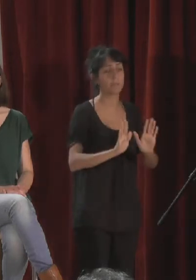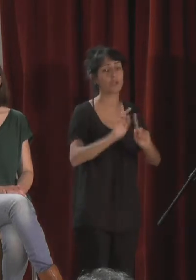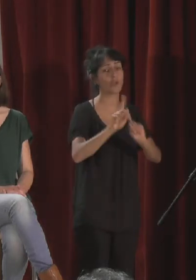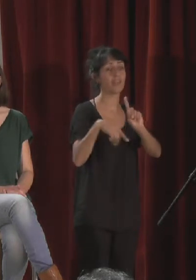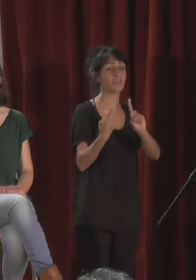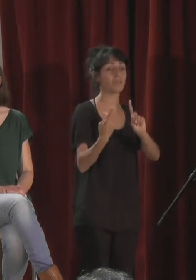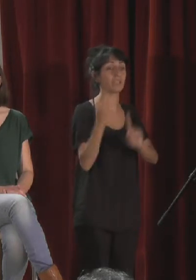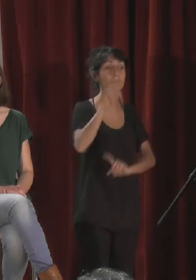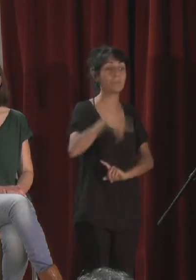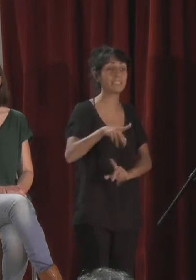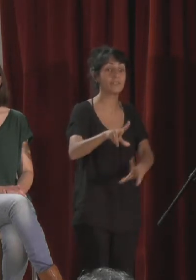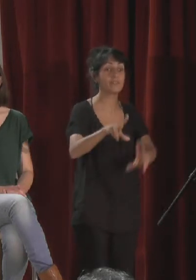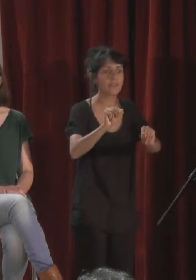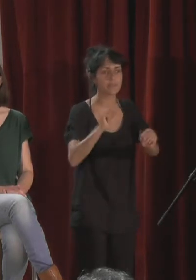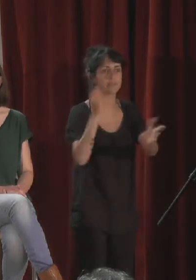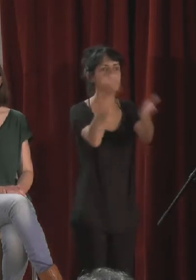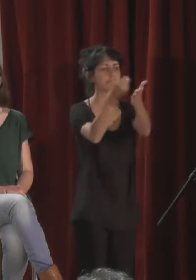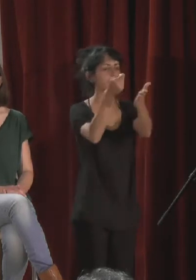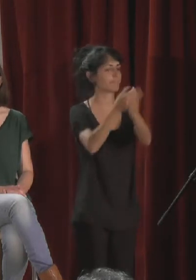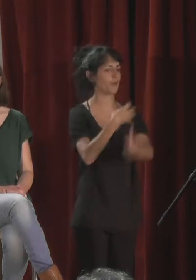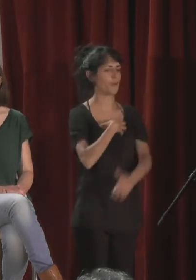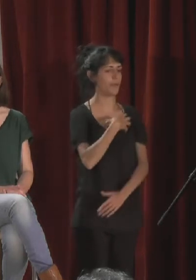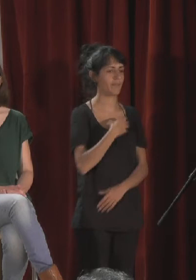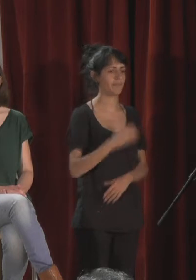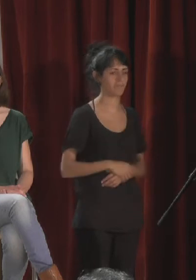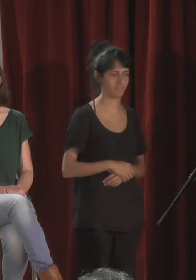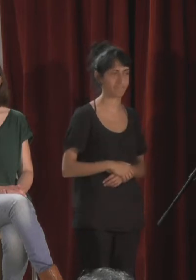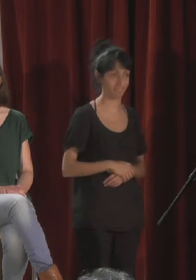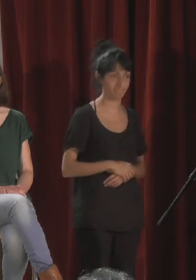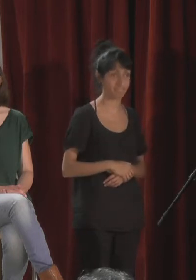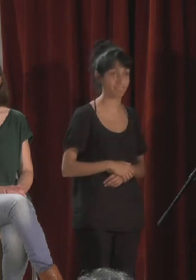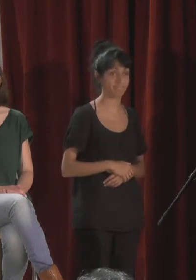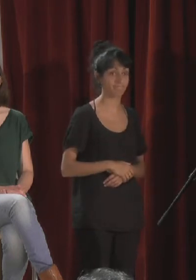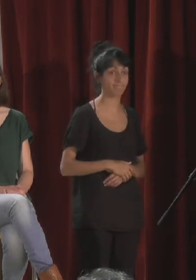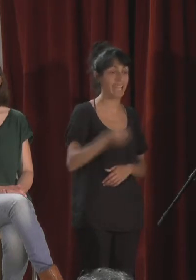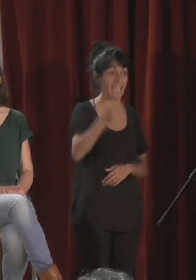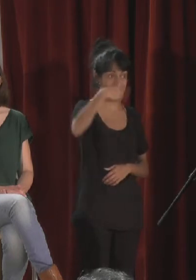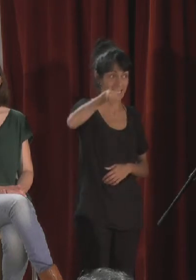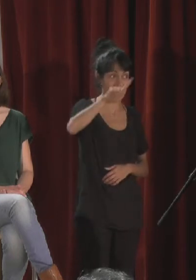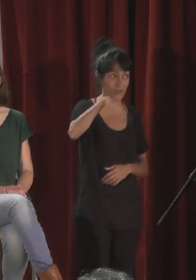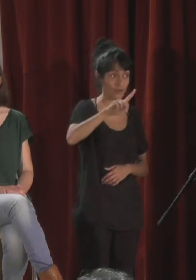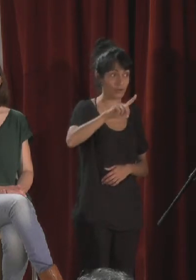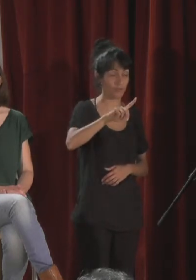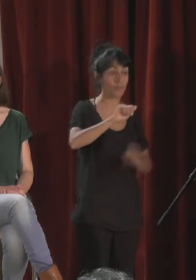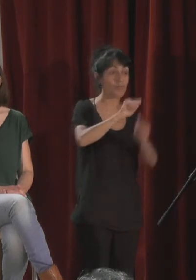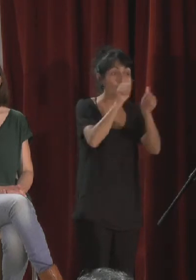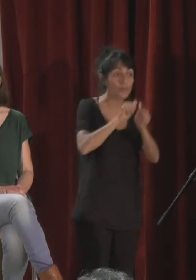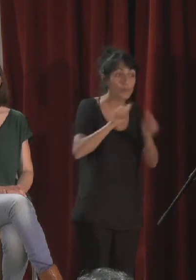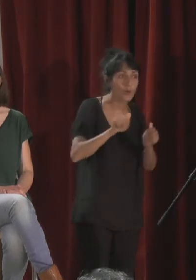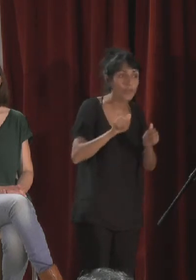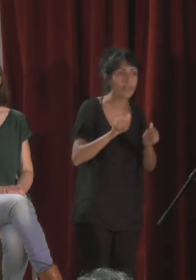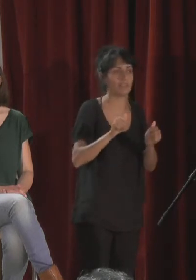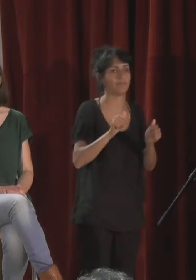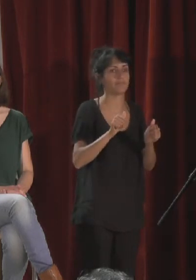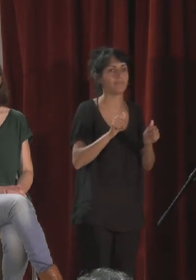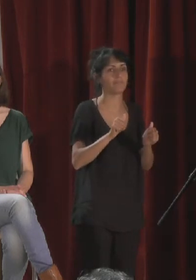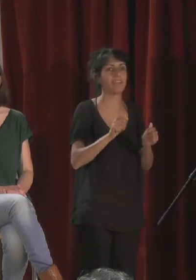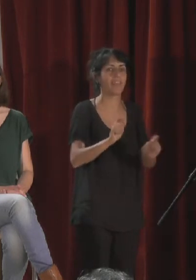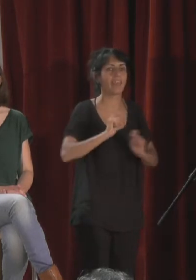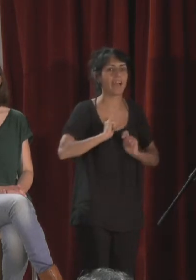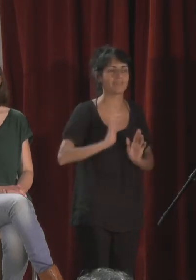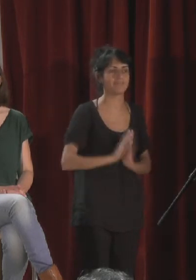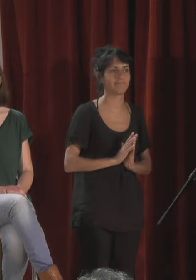chegar a final de mes. Ese é o modelo de precariedade que pretenden